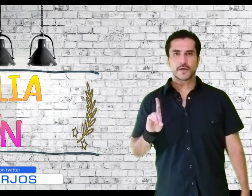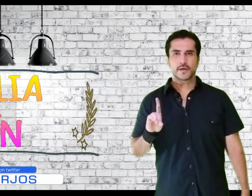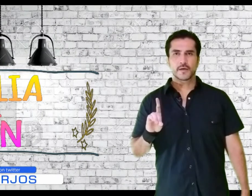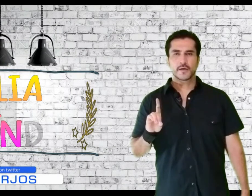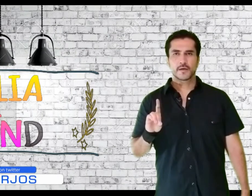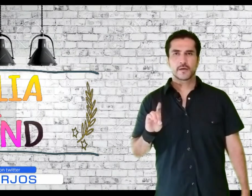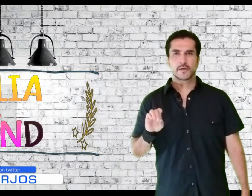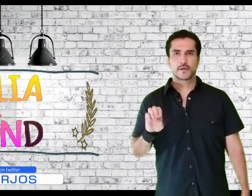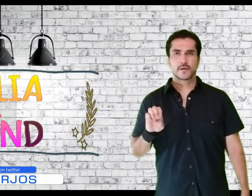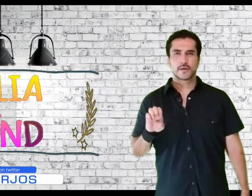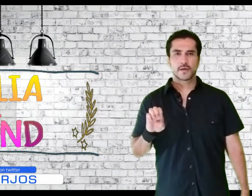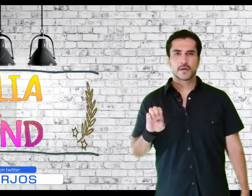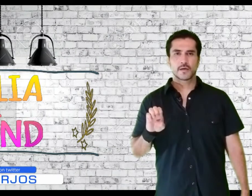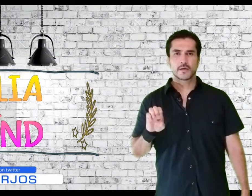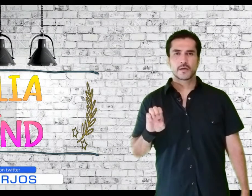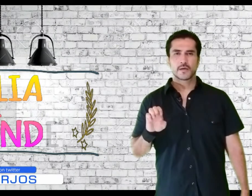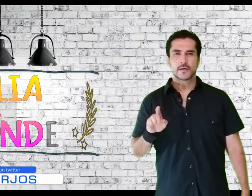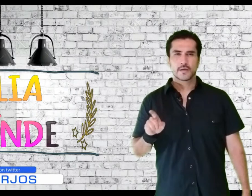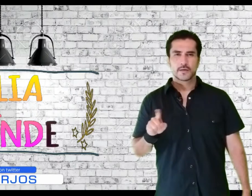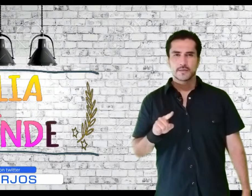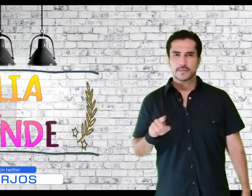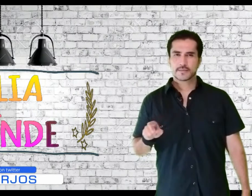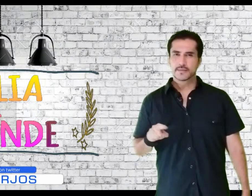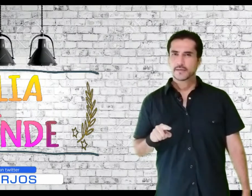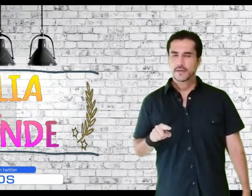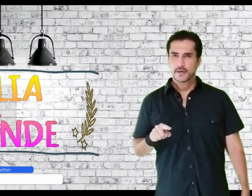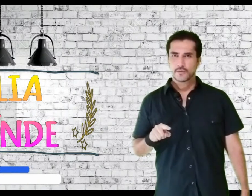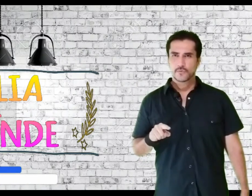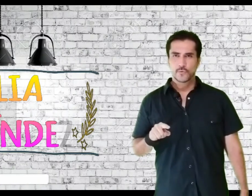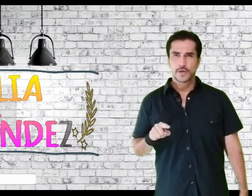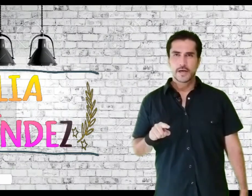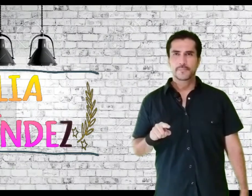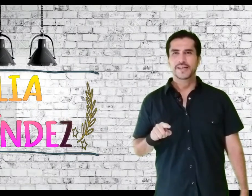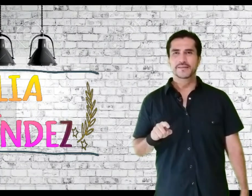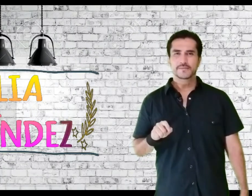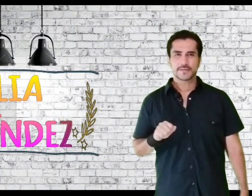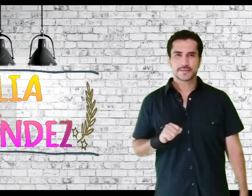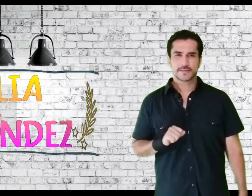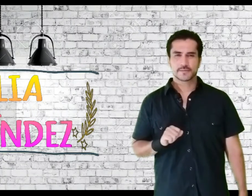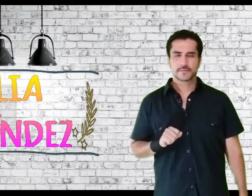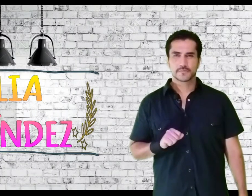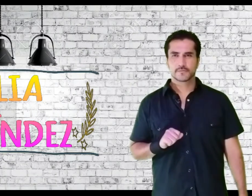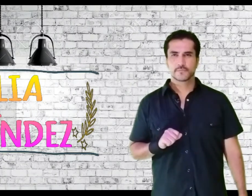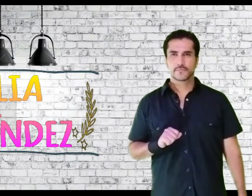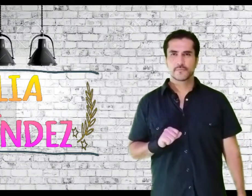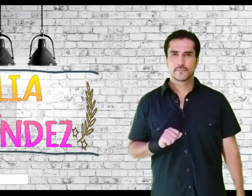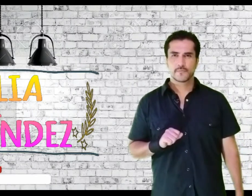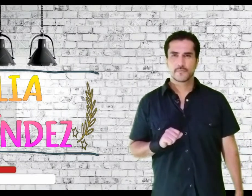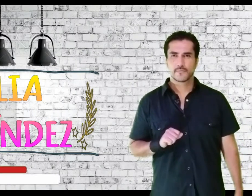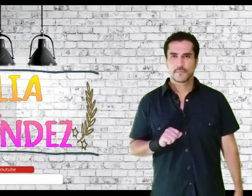D, E, Z, Julia Meléndez.